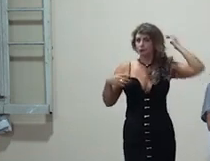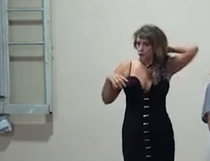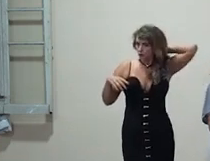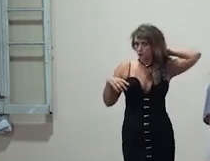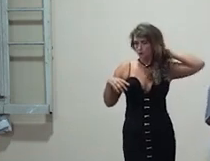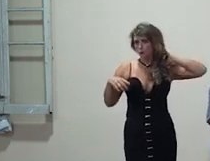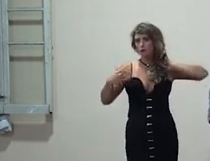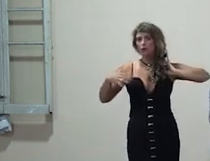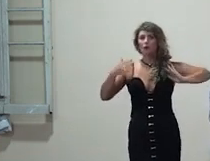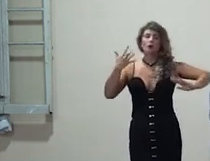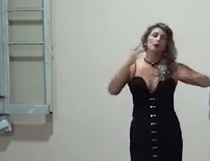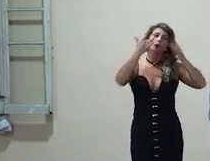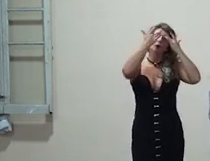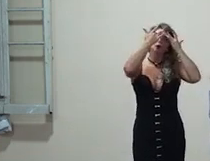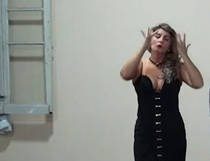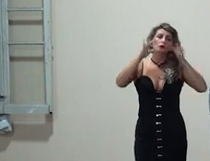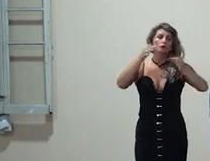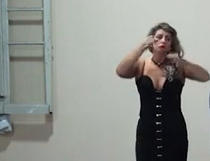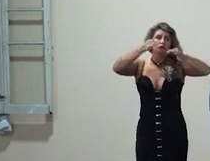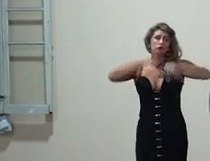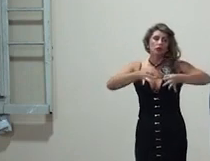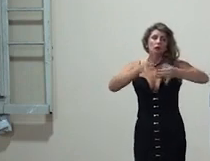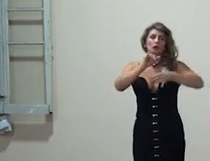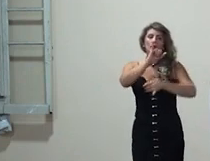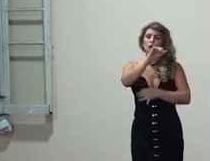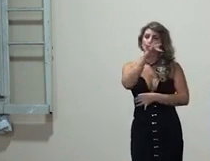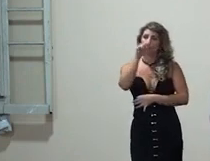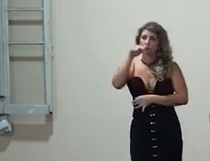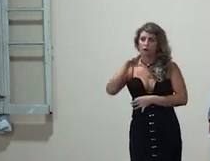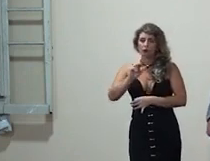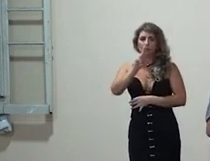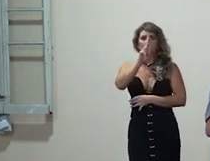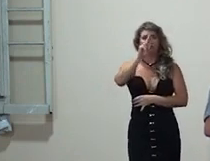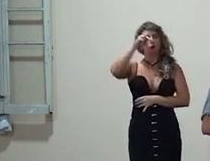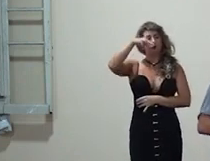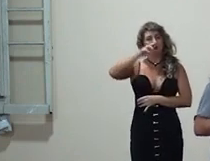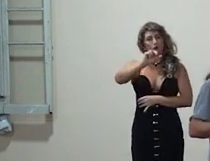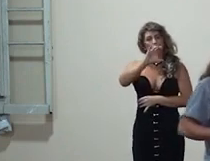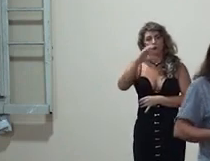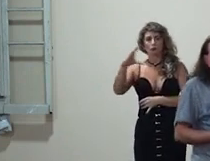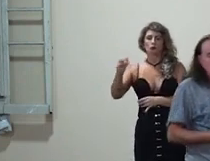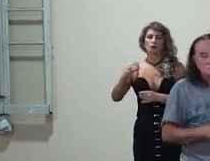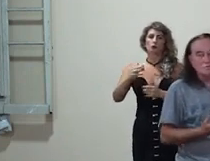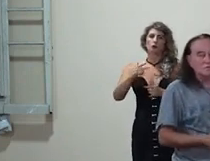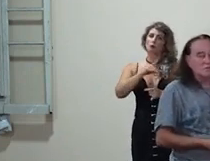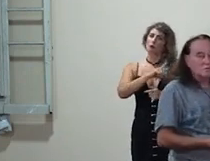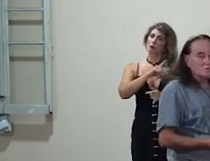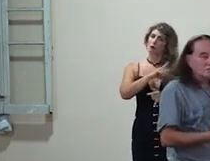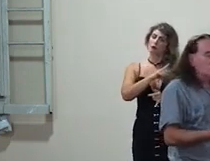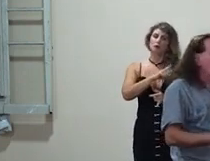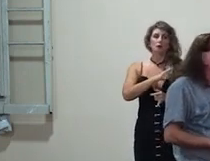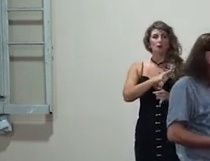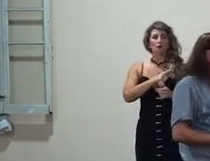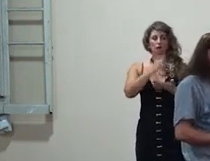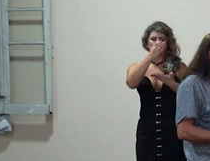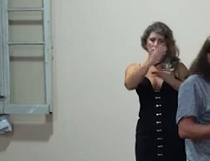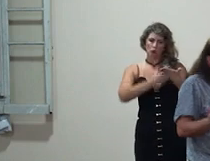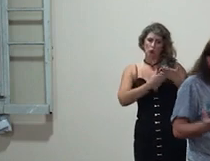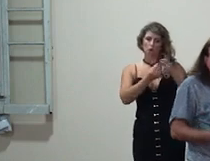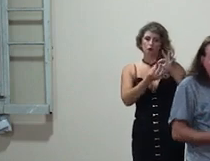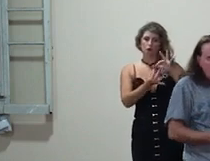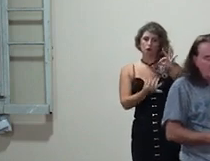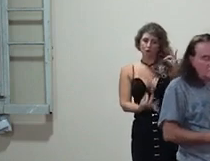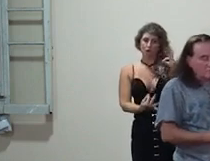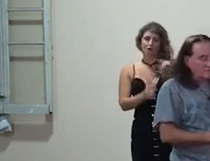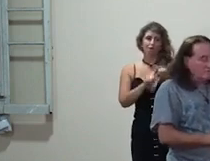o certificado certo era do IFAM e da Unesco, para você ter um currículo enorme, né?